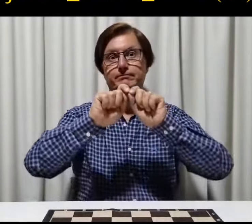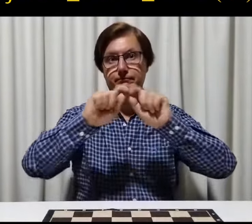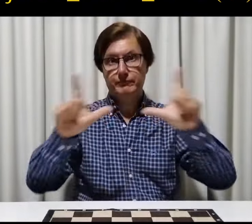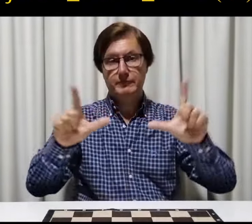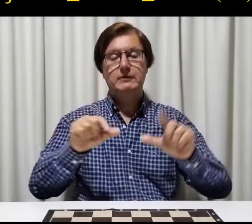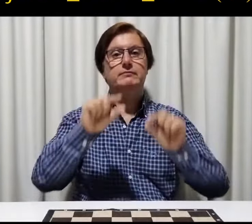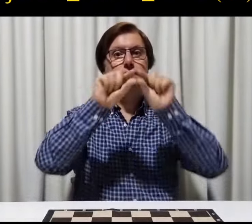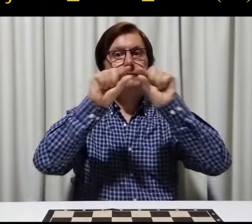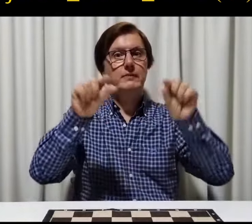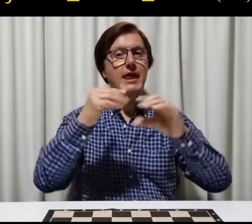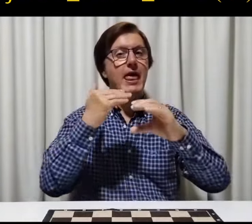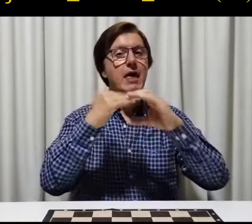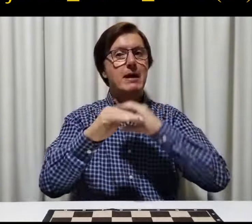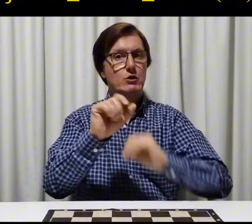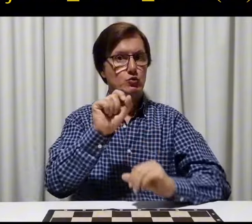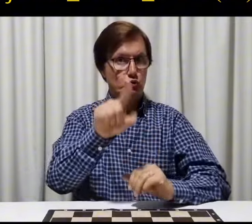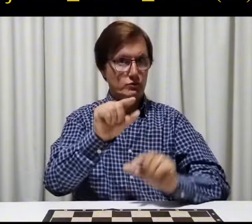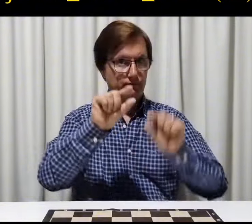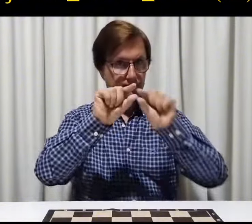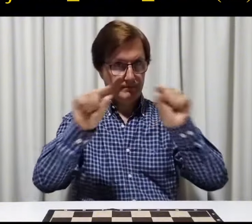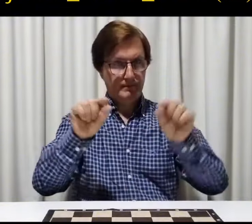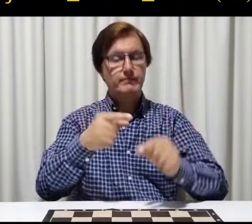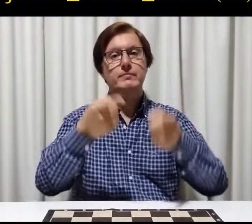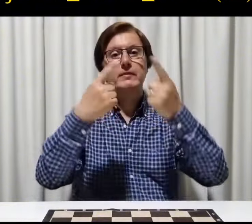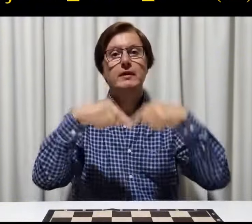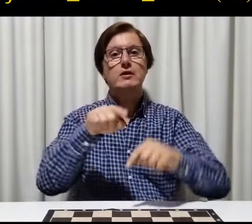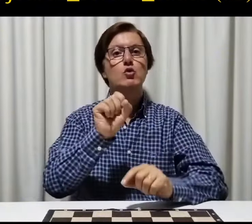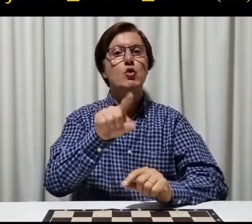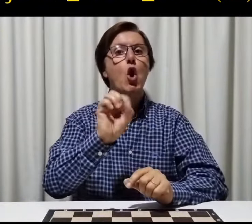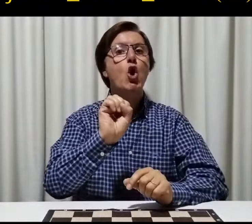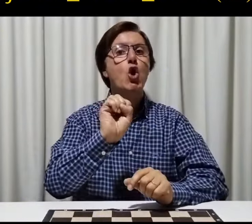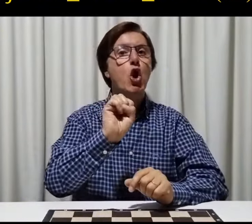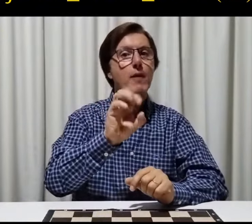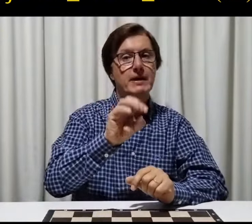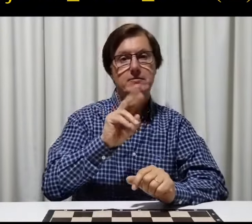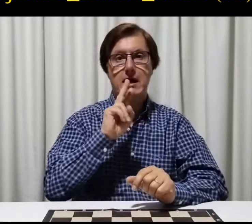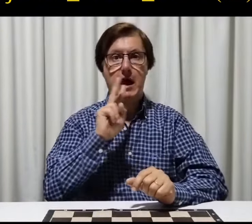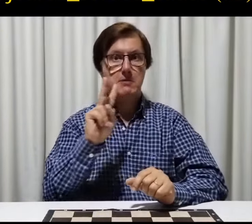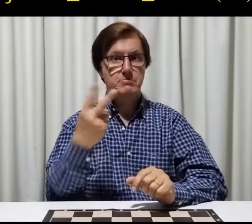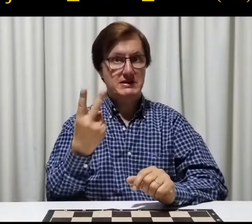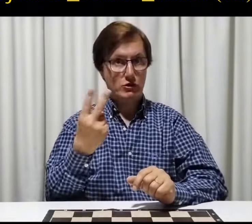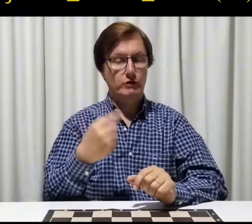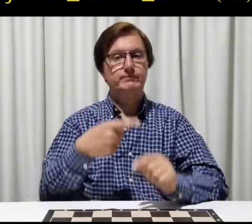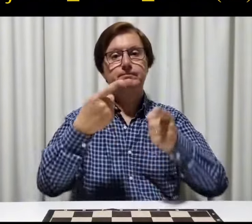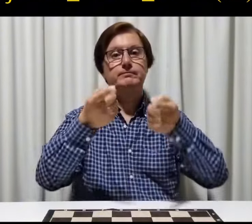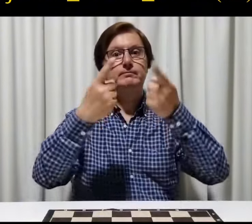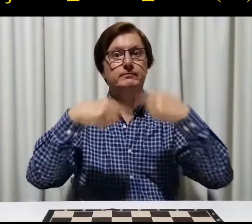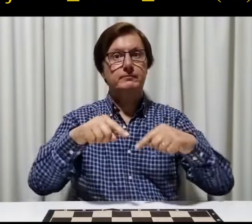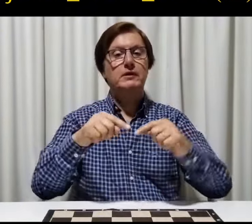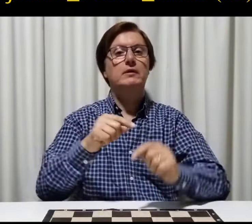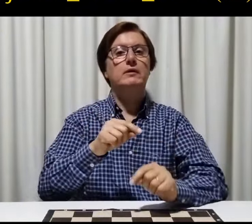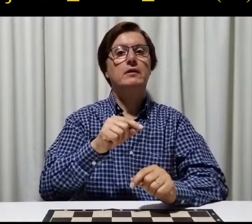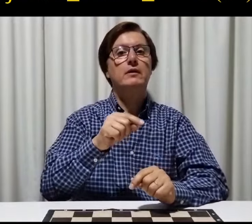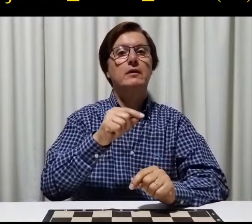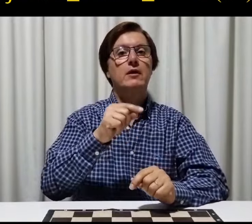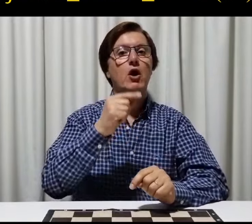formulario deberán ingresar su mail su nombre y apellido luego abajo seleccionar